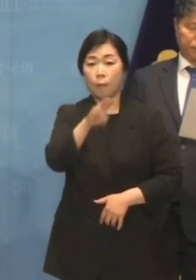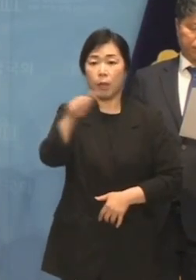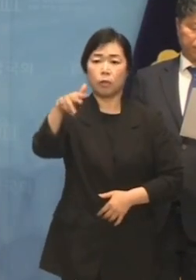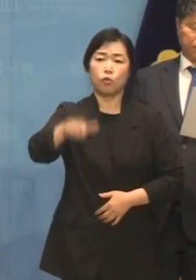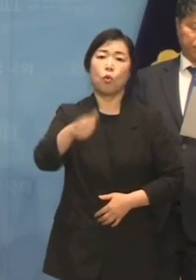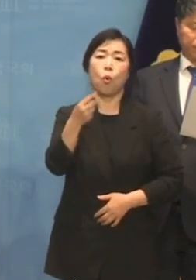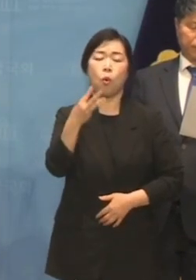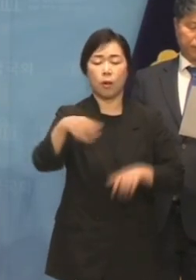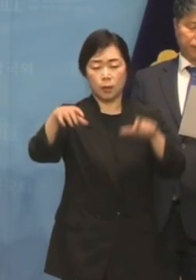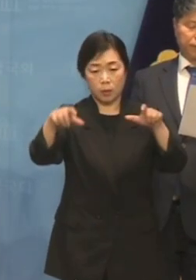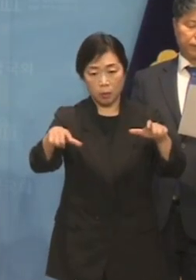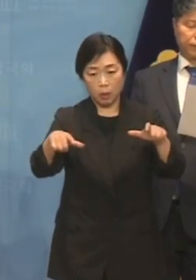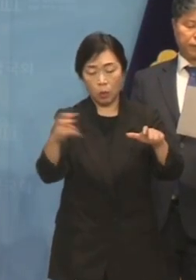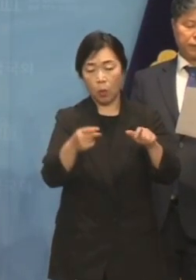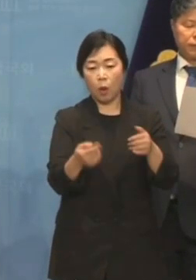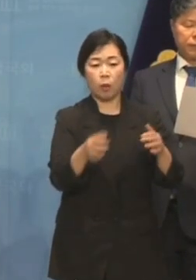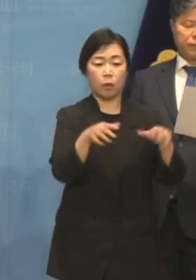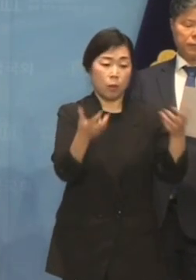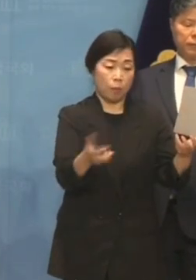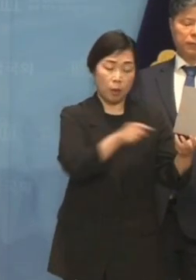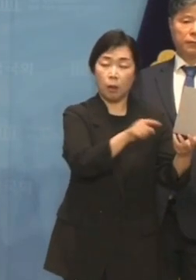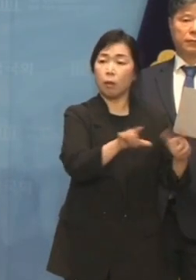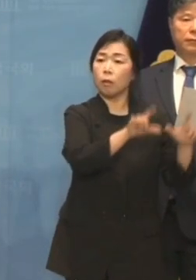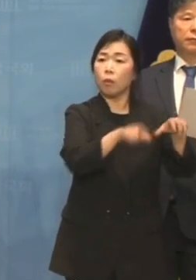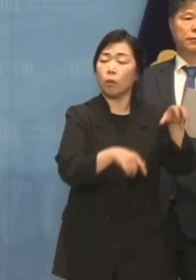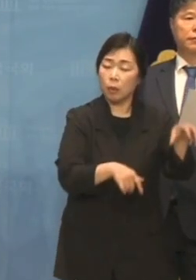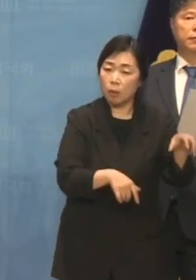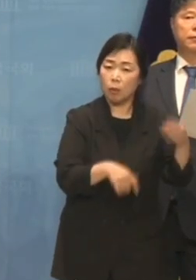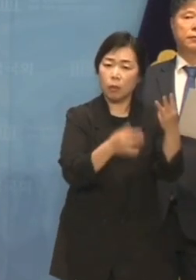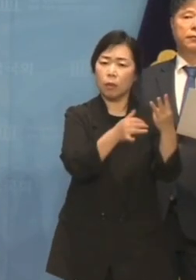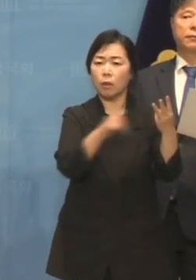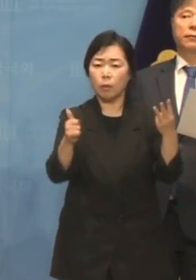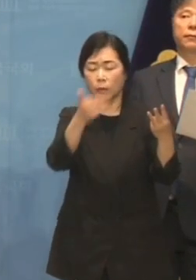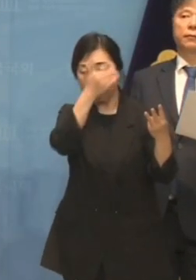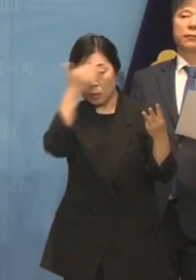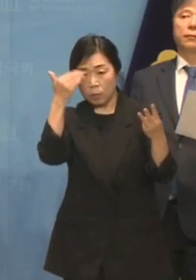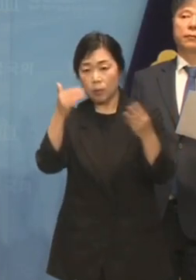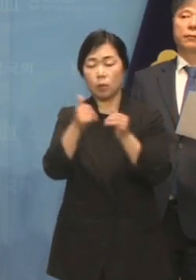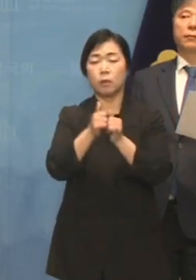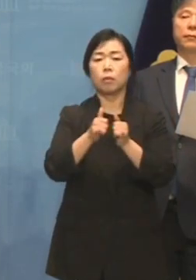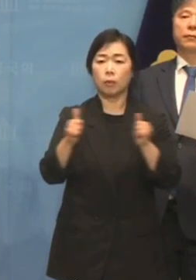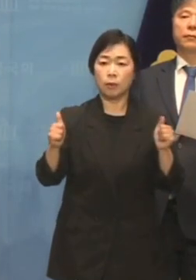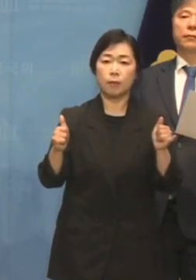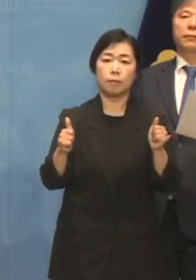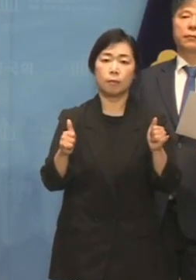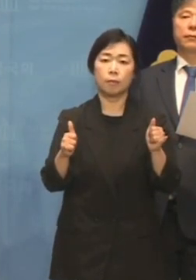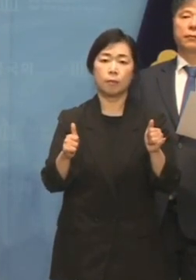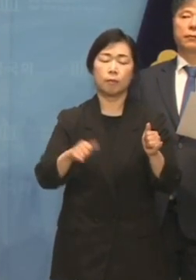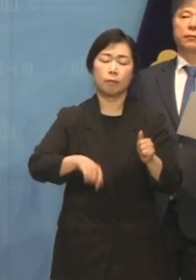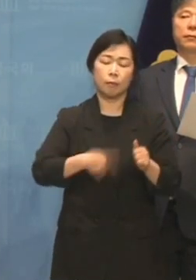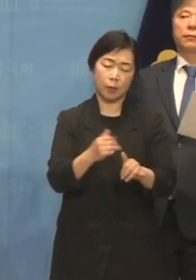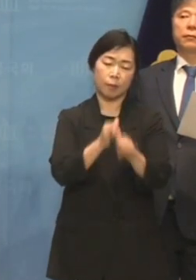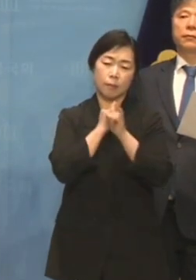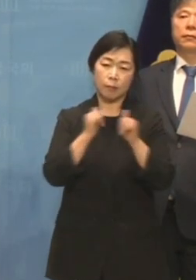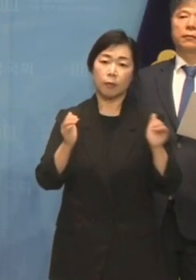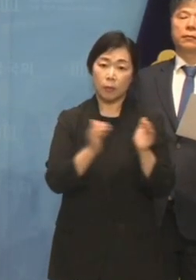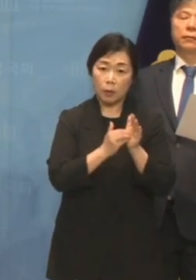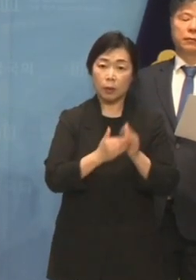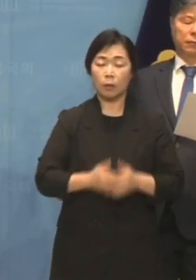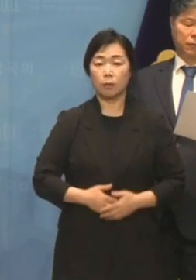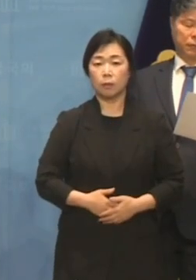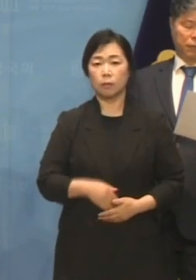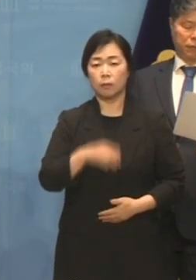미추홀구에서 또 제 옆 동네 선거구에서 세 분의 젊은 청년들이 스스로 삶을